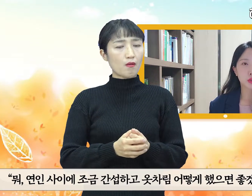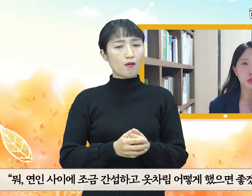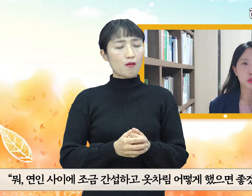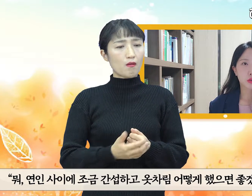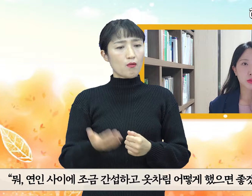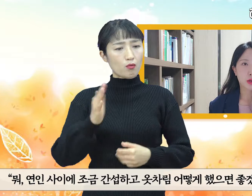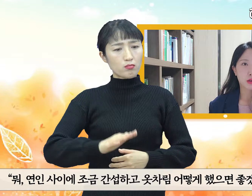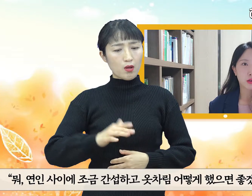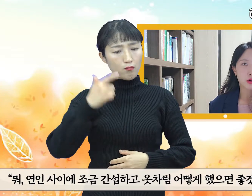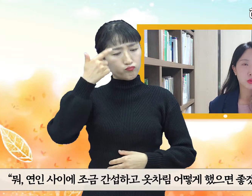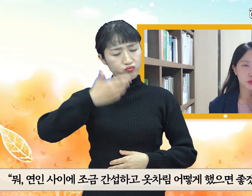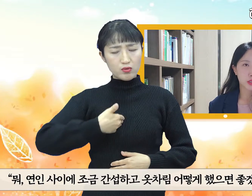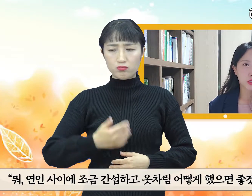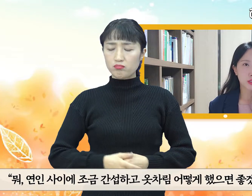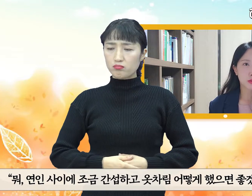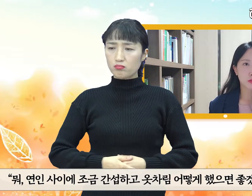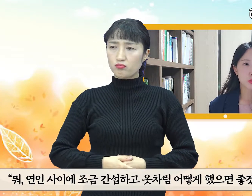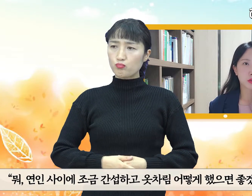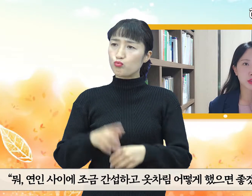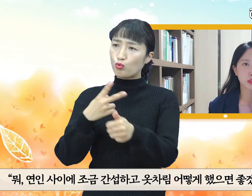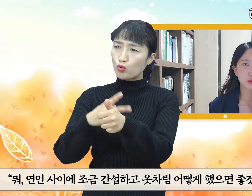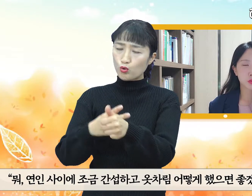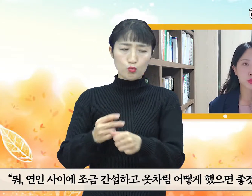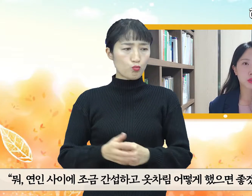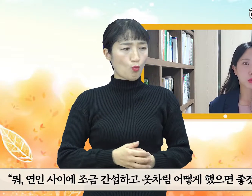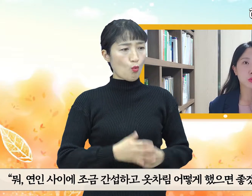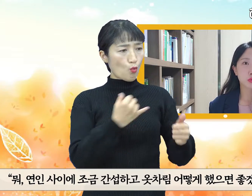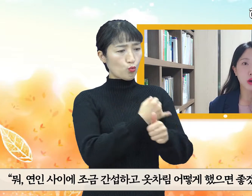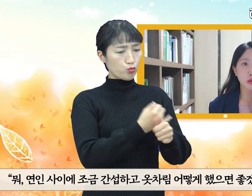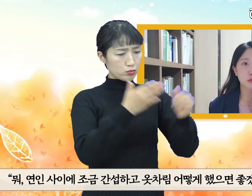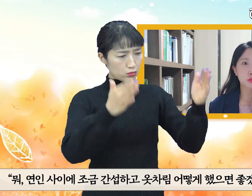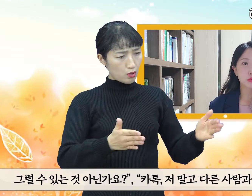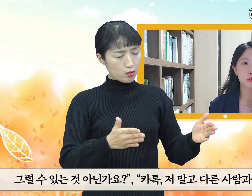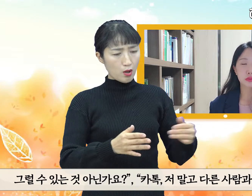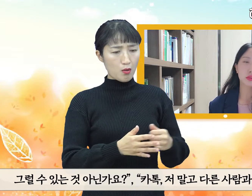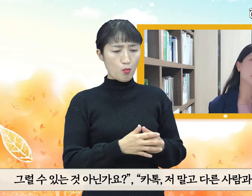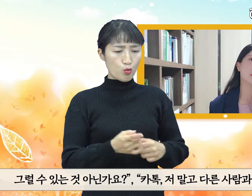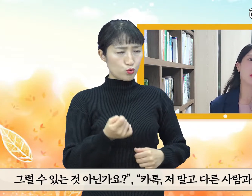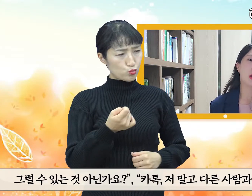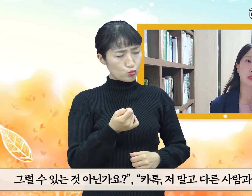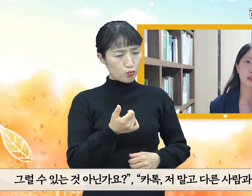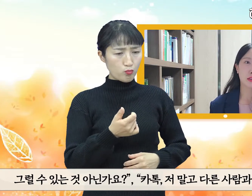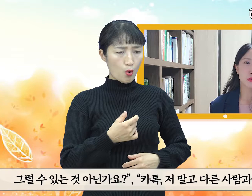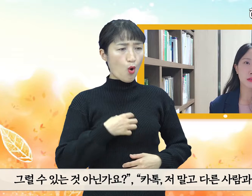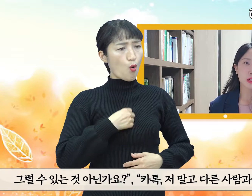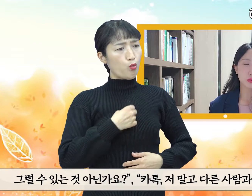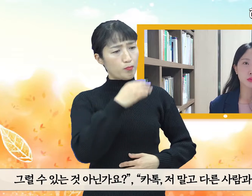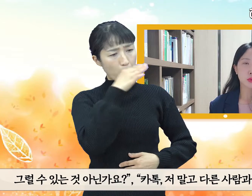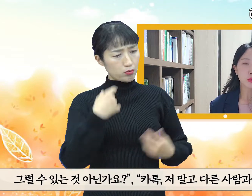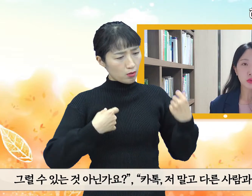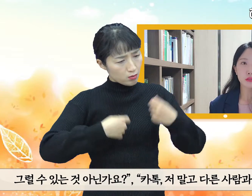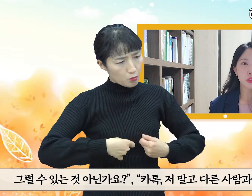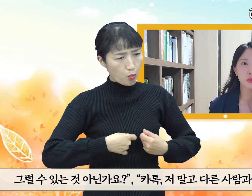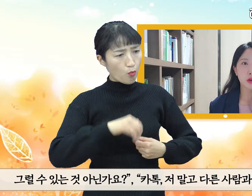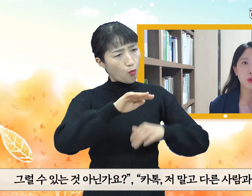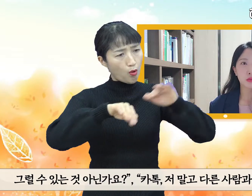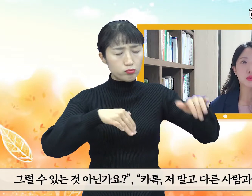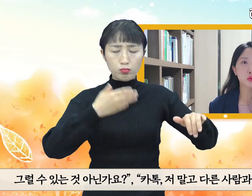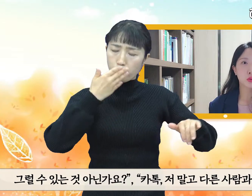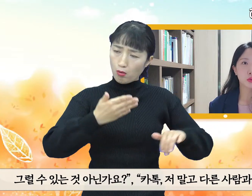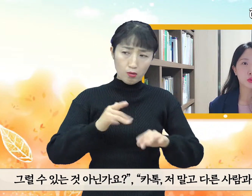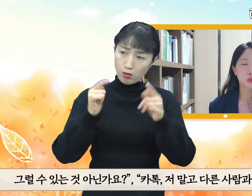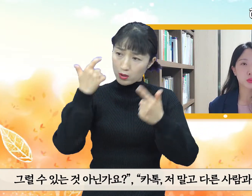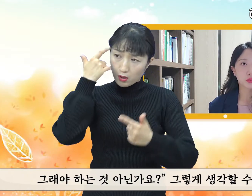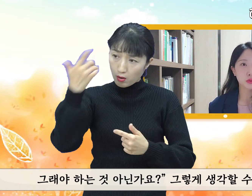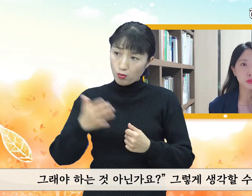간섭하고 이렇게 막 옷차림 뭐 이렇게 했으면 좋겠다 요구하고 그럴 수 있는 거 아닌가요? 카톡 저 말고 다른 사람이랑 하면 안